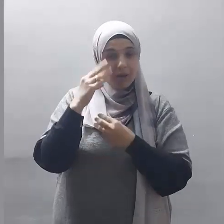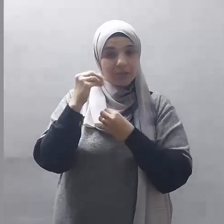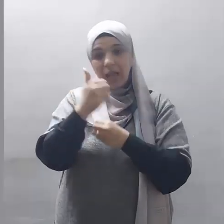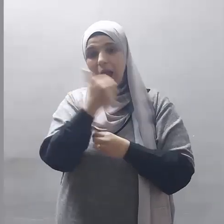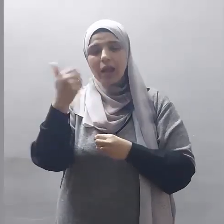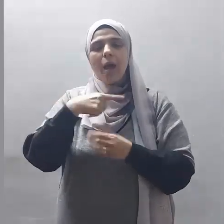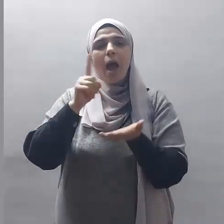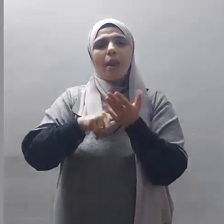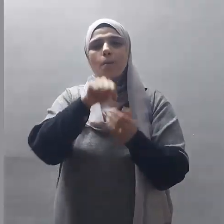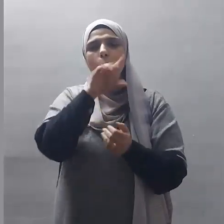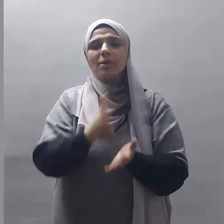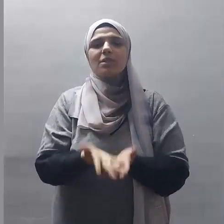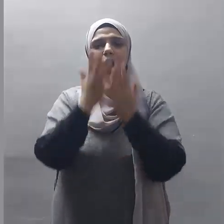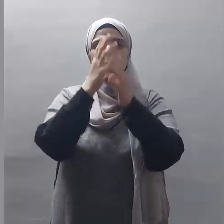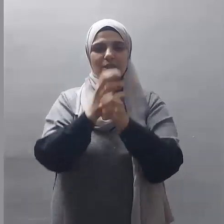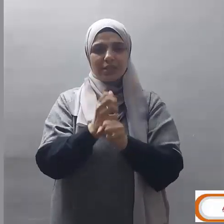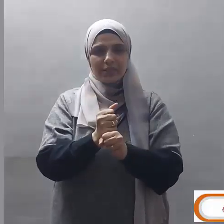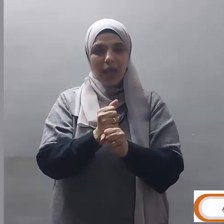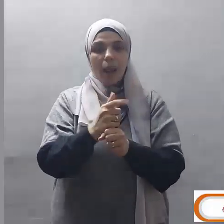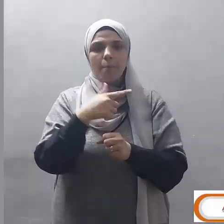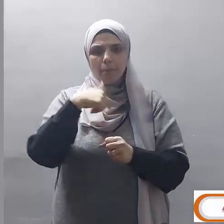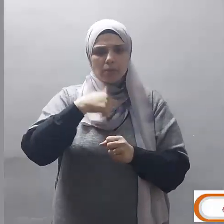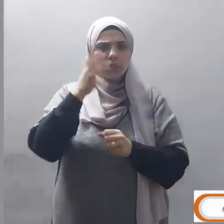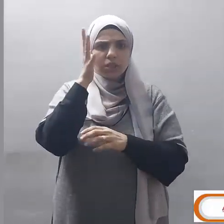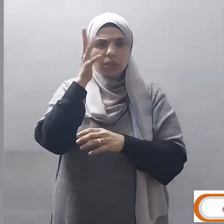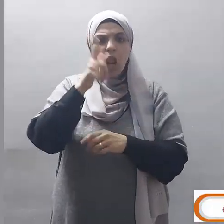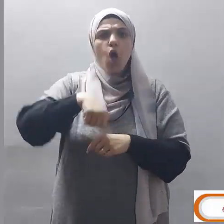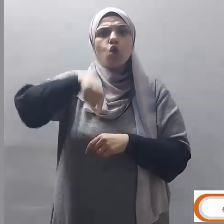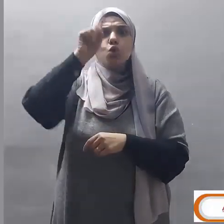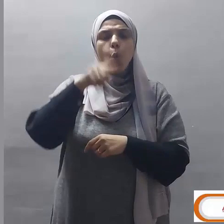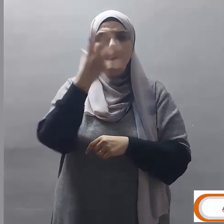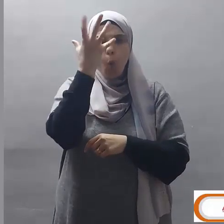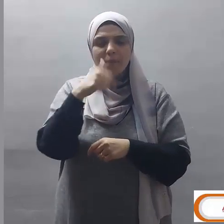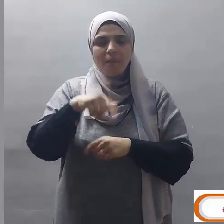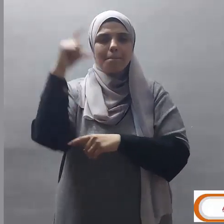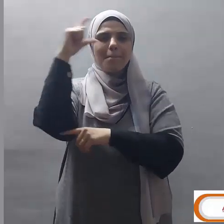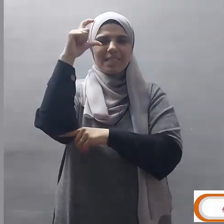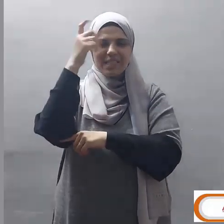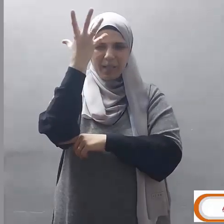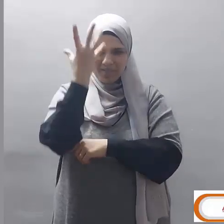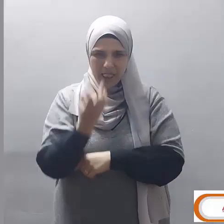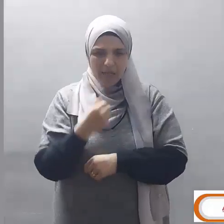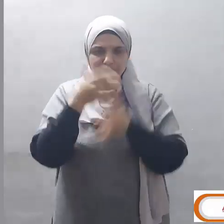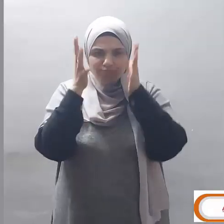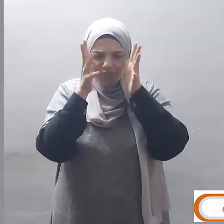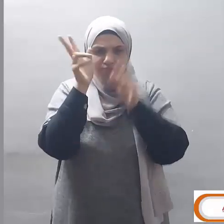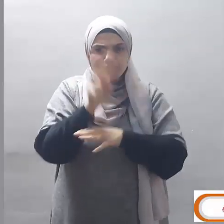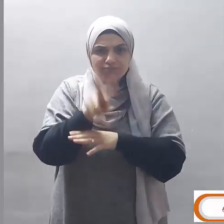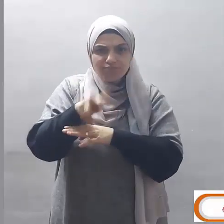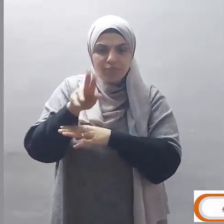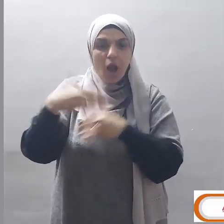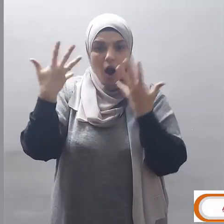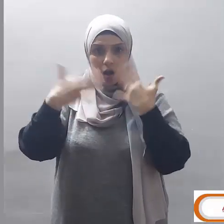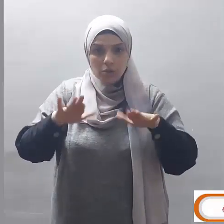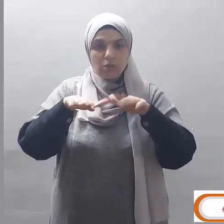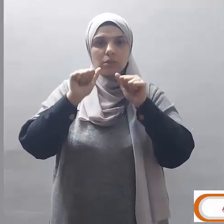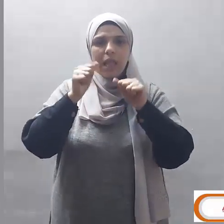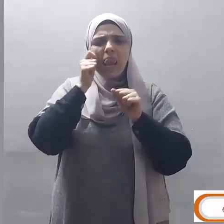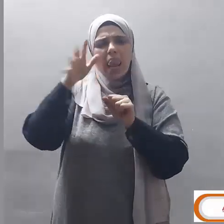الله صلى الله عليه وسلم صلى ذات ليلة في المسجد، فصلى بصلاته ناس ثم